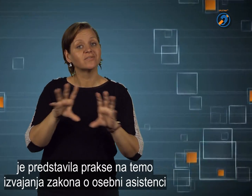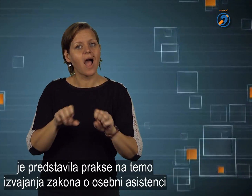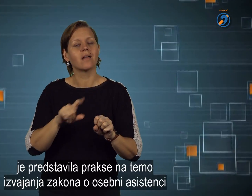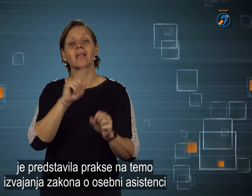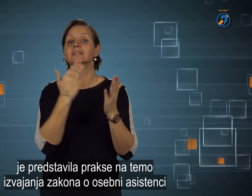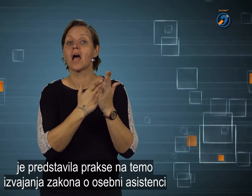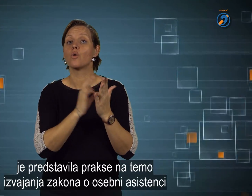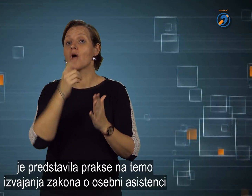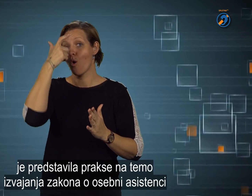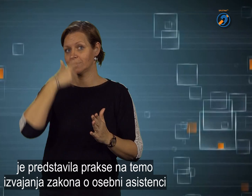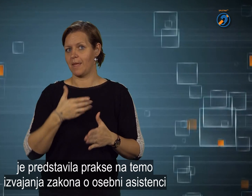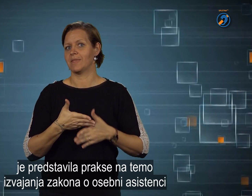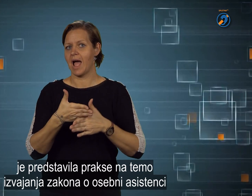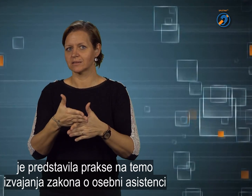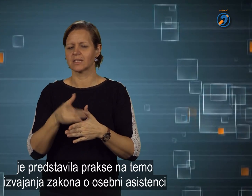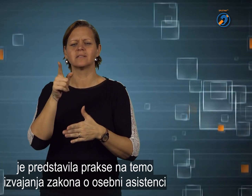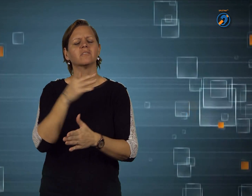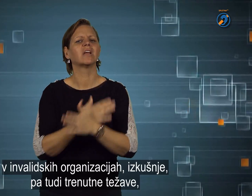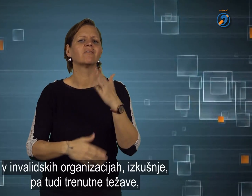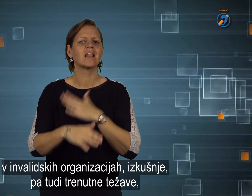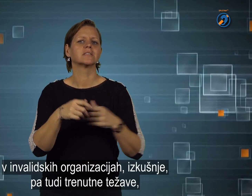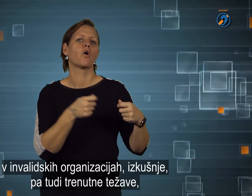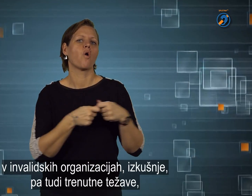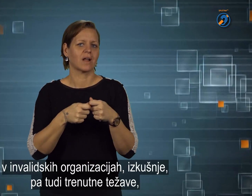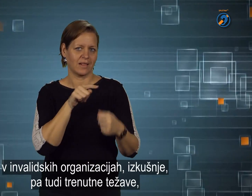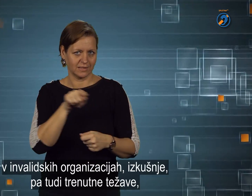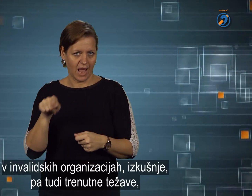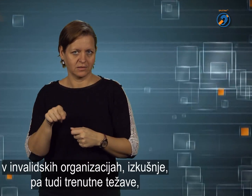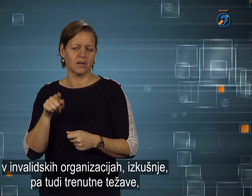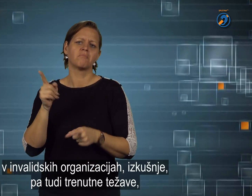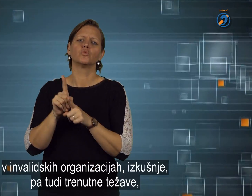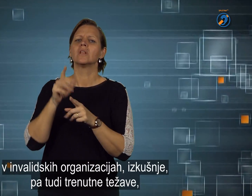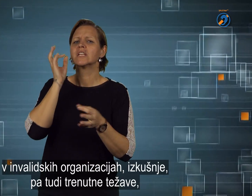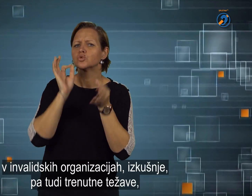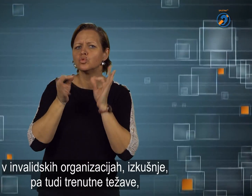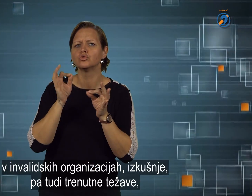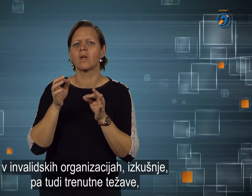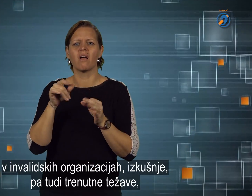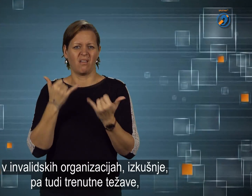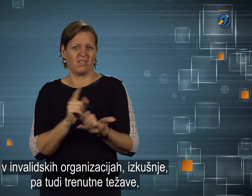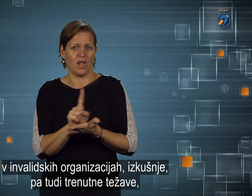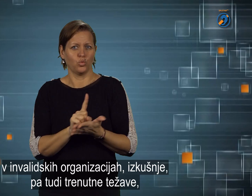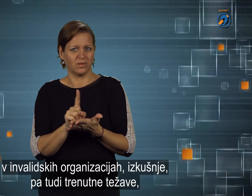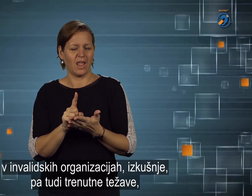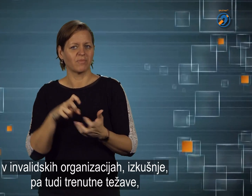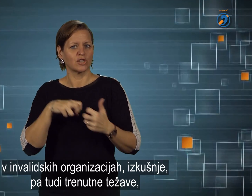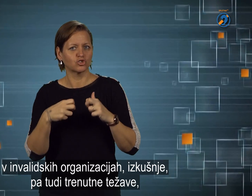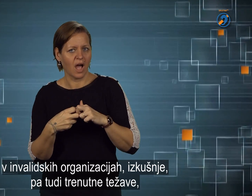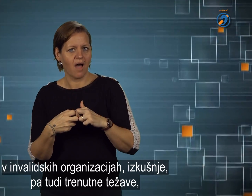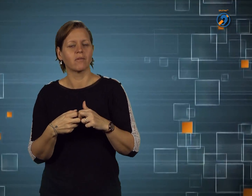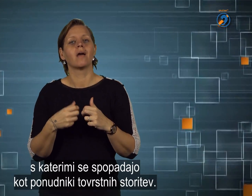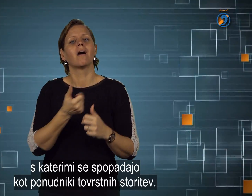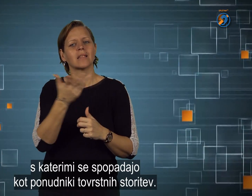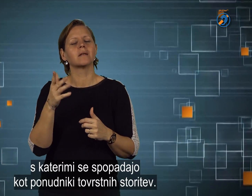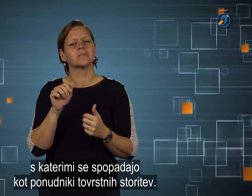izvajanja zakona o osebni asistenci v invalidskih organizacijah, izkušnje pa tudi trenutne težave, s katerimi se